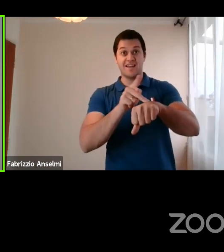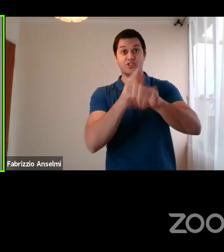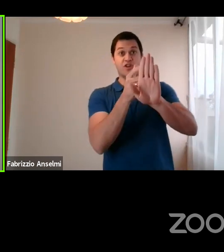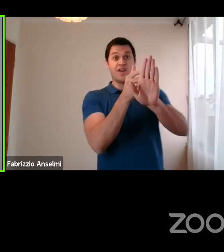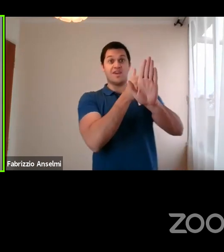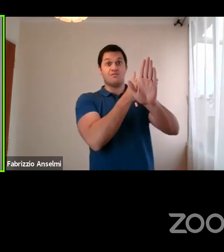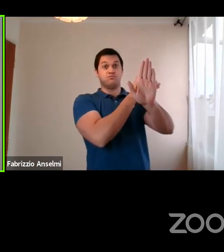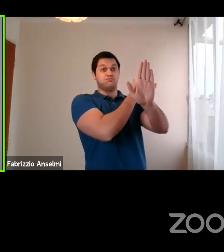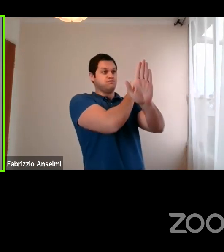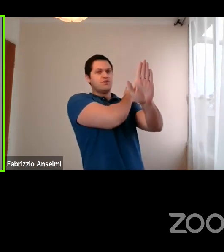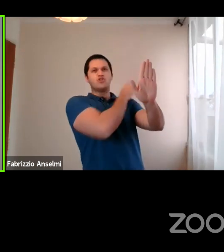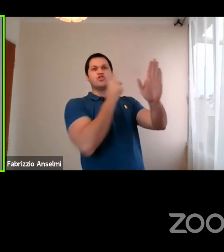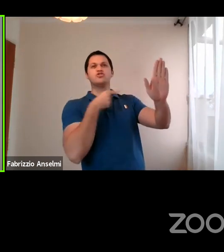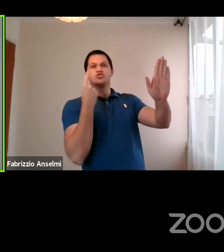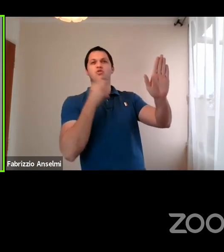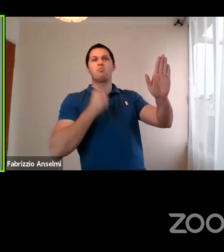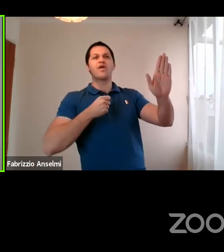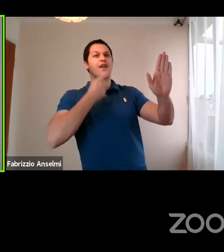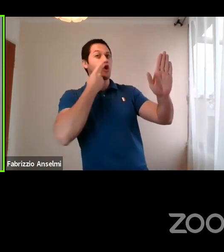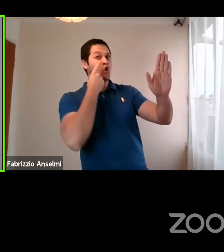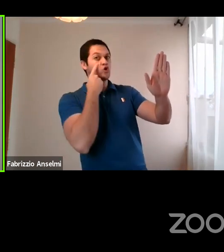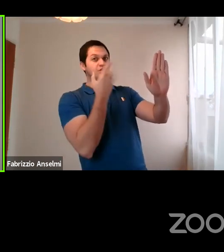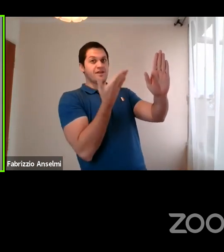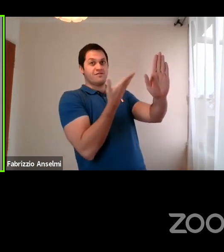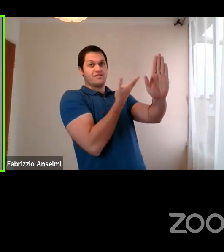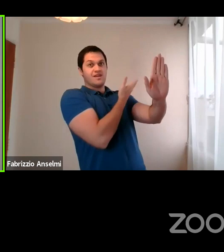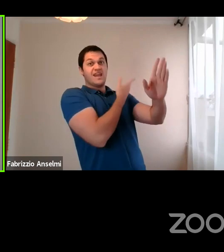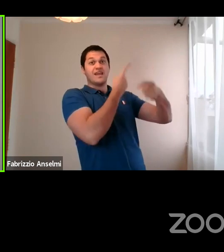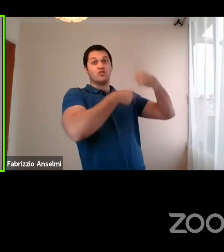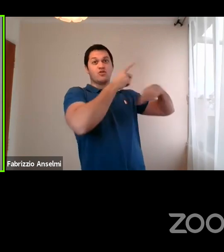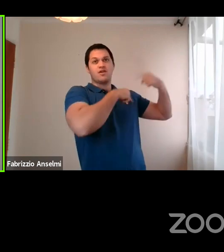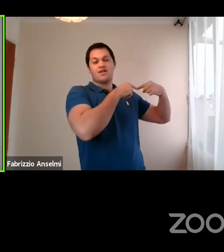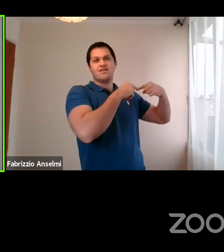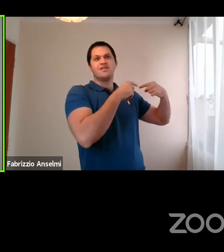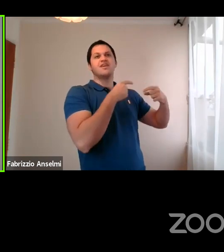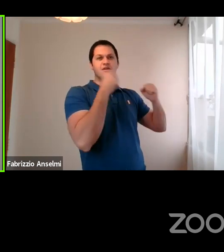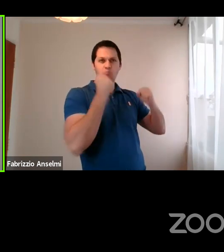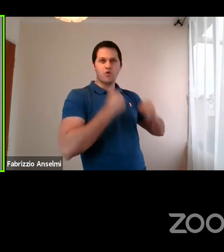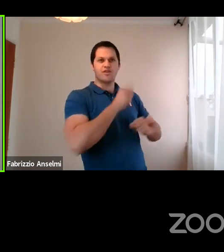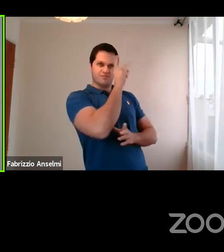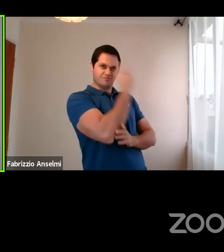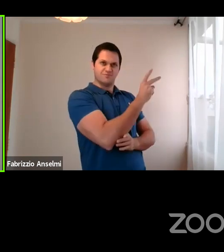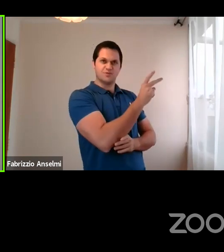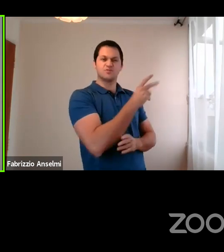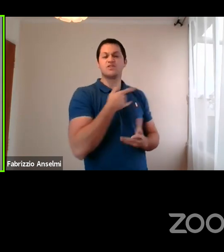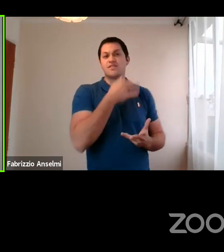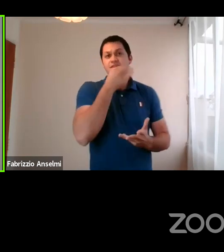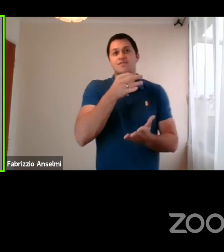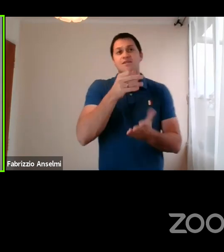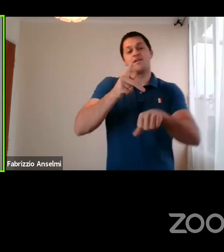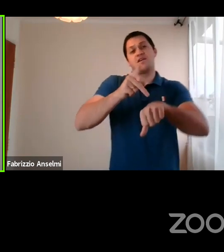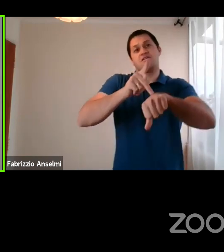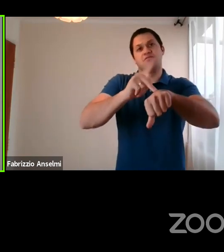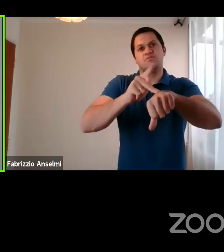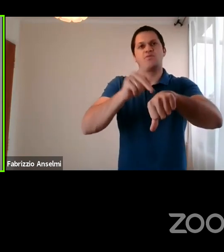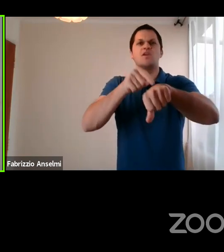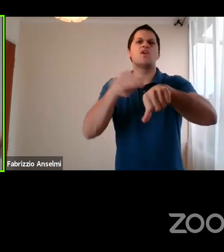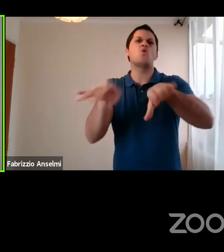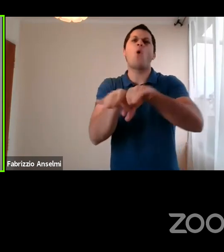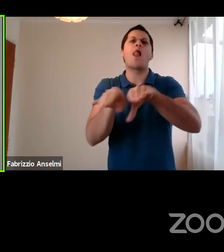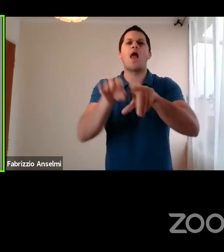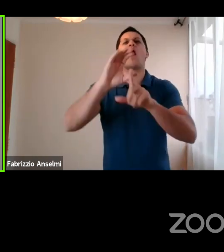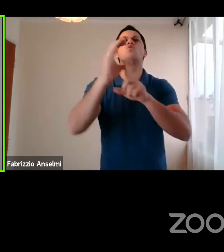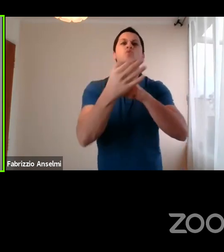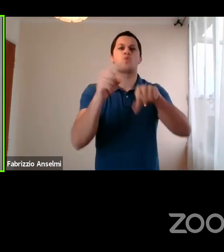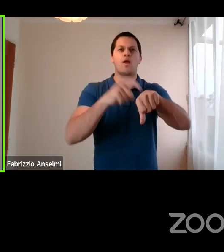también a través de la kinesiología. Porque uno podría decir que la kinesiología, lo patrimonial debería ser su efectividad, la evidencia, el rol